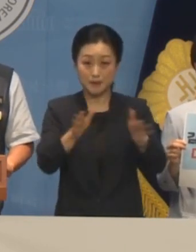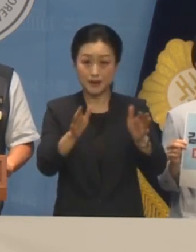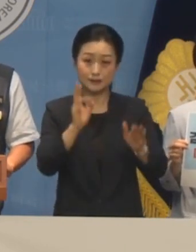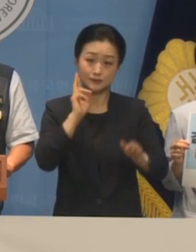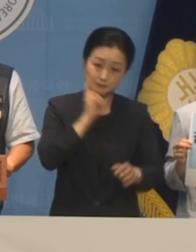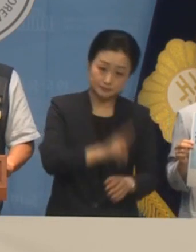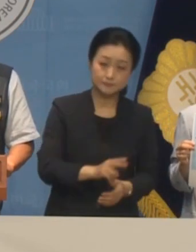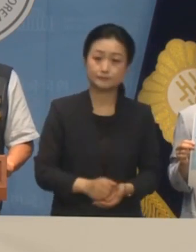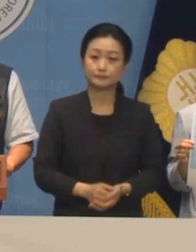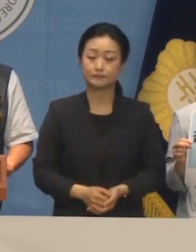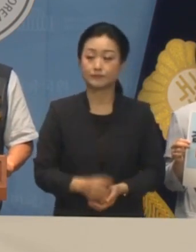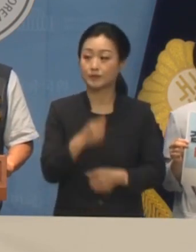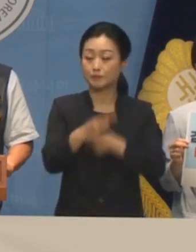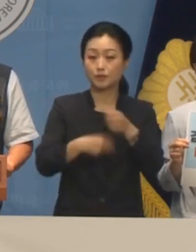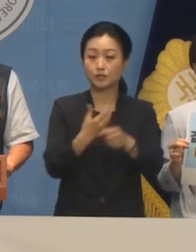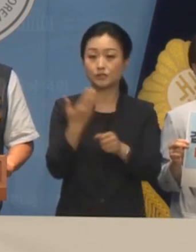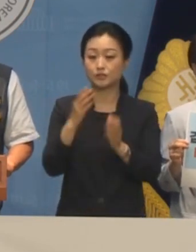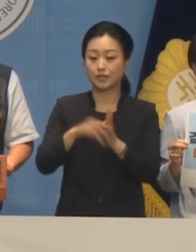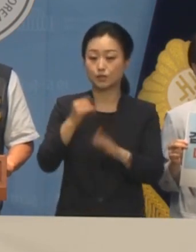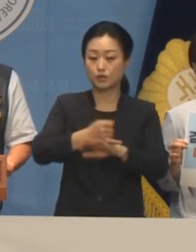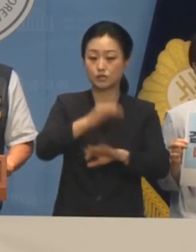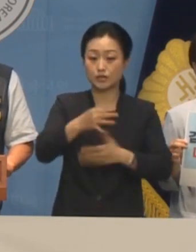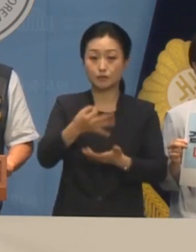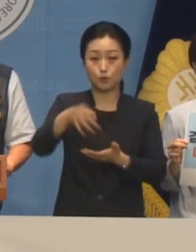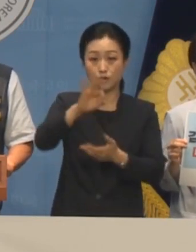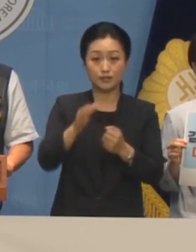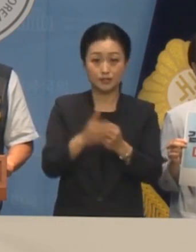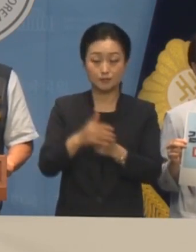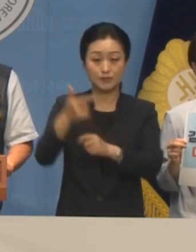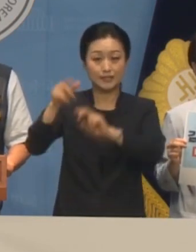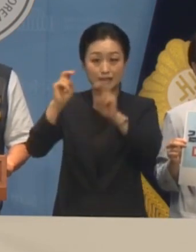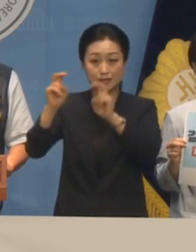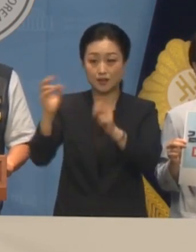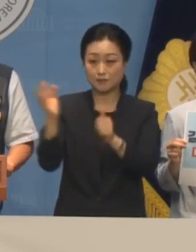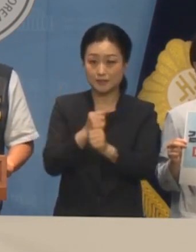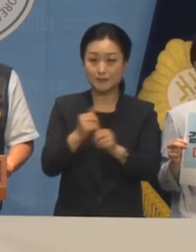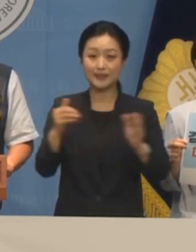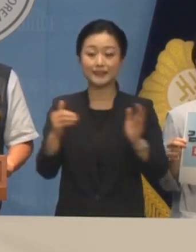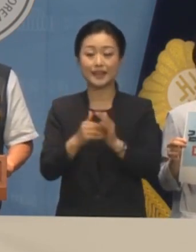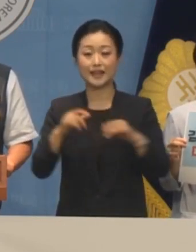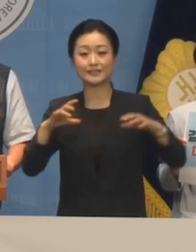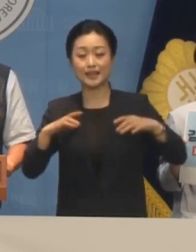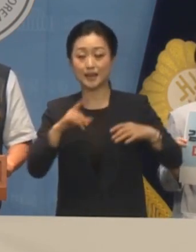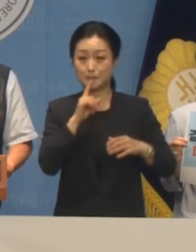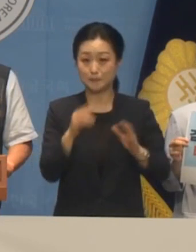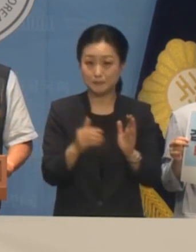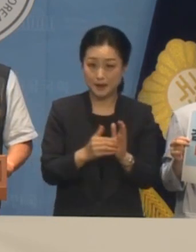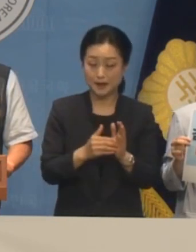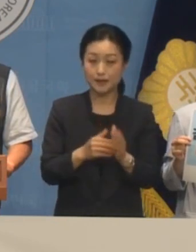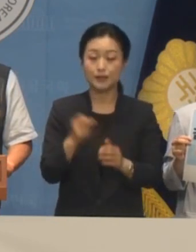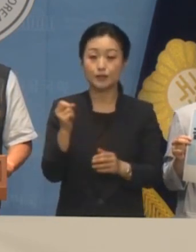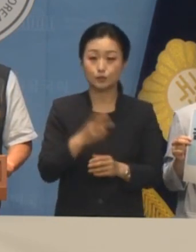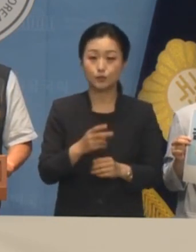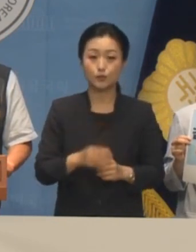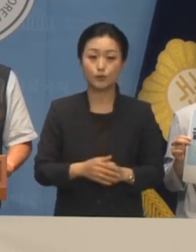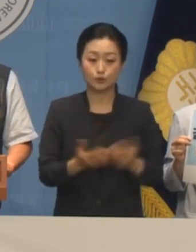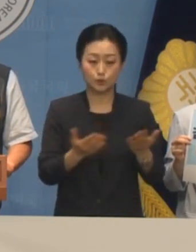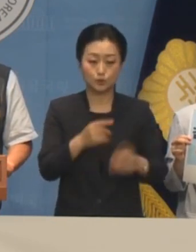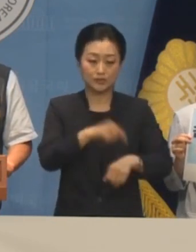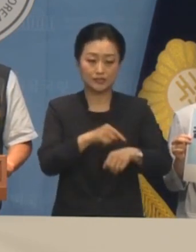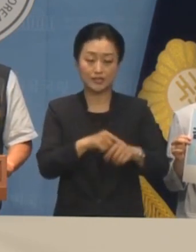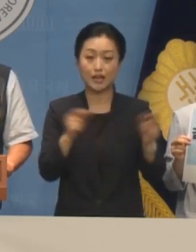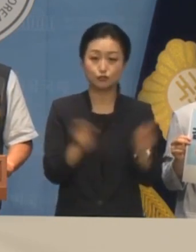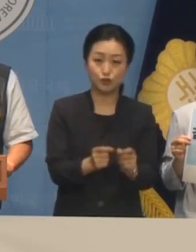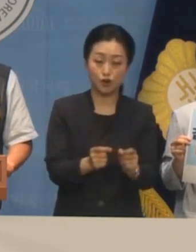없습니다 몇 년 전 최대 임금을 올렸다고 재벌들 다 잡아 넣었다고 정경연 해산에 노동 시간 줄이면 누가